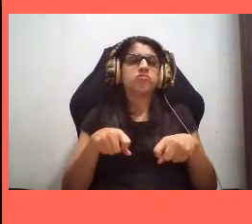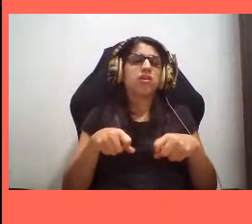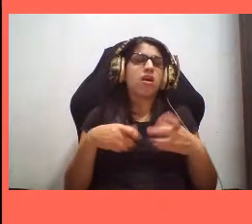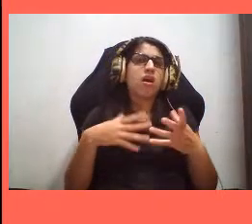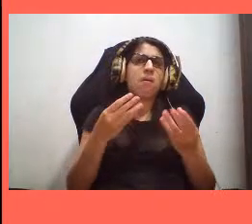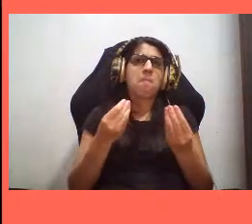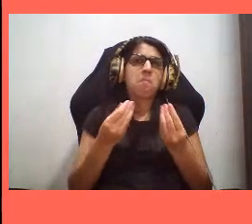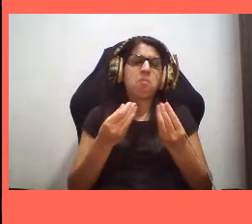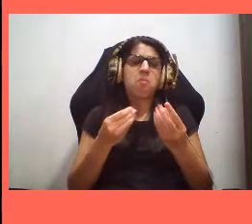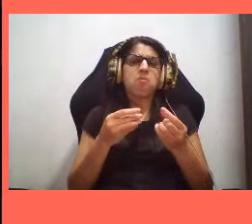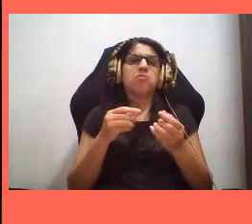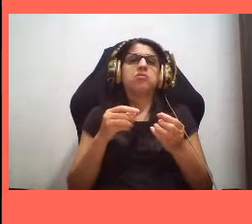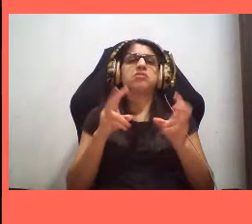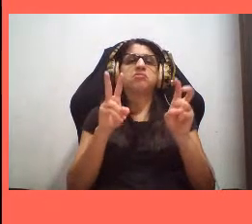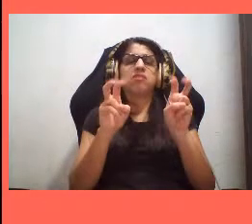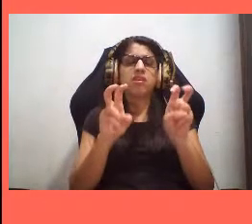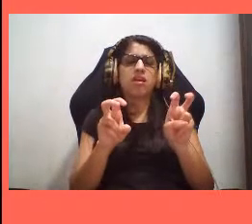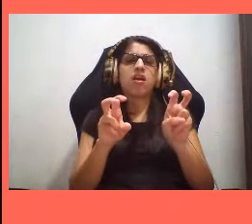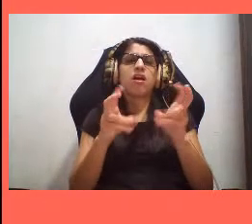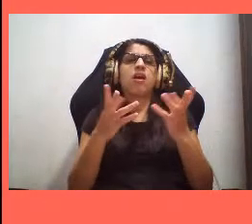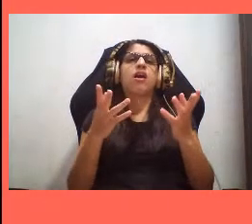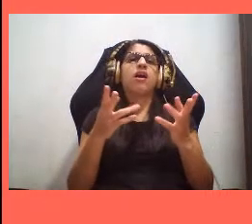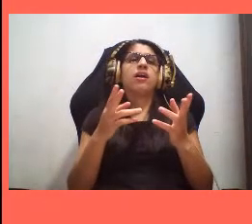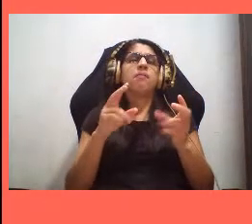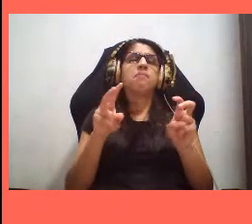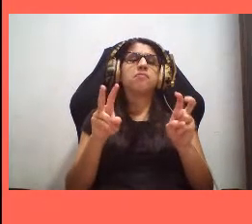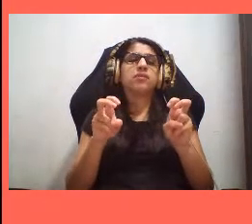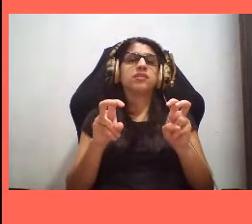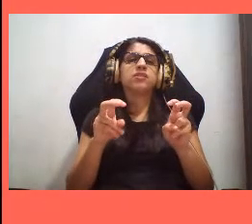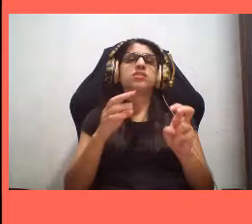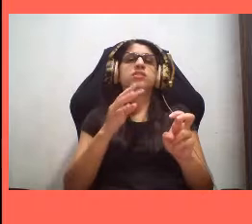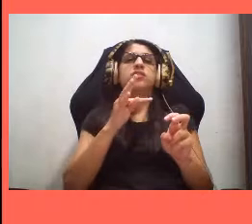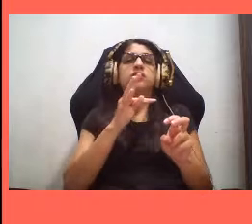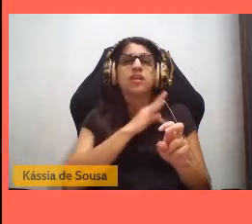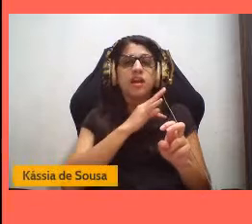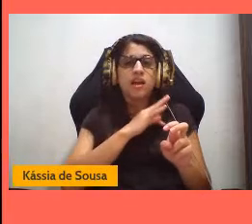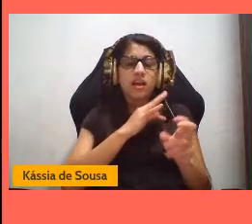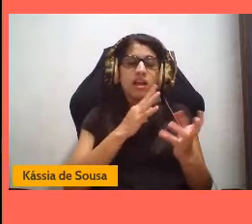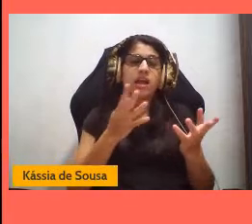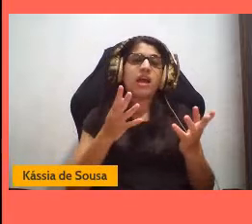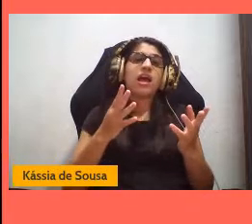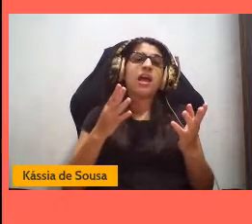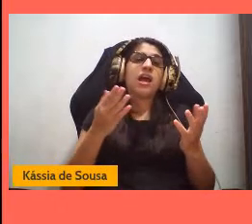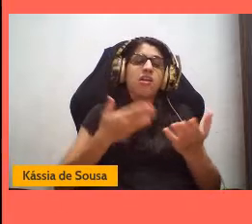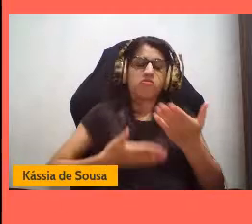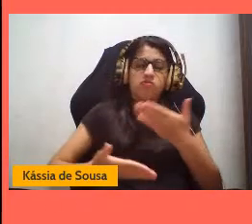diretora defendeu também, mas tem muitas questões técnicas envolvidas,